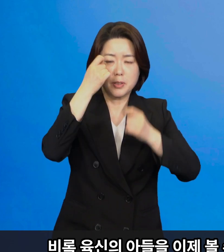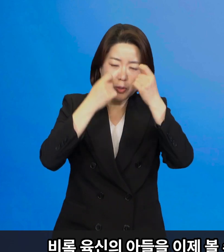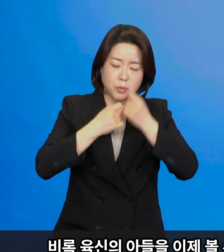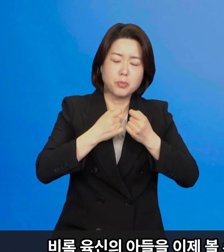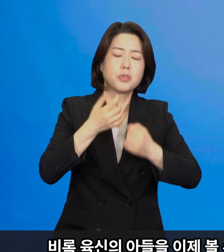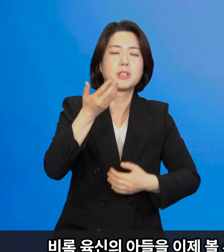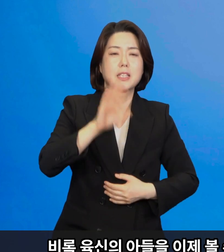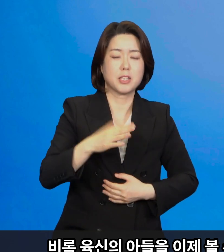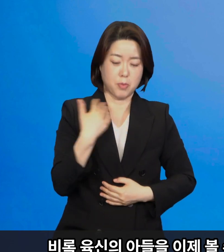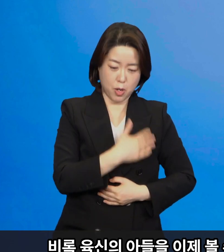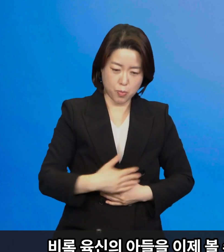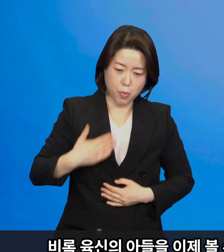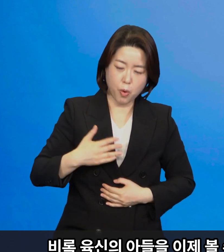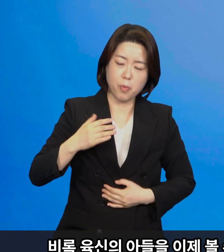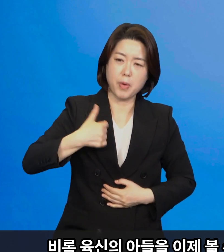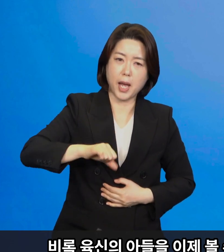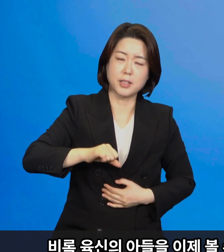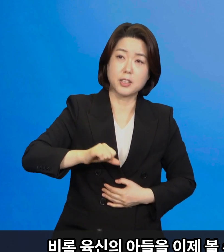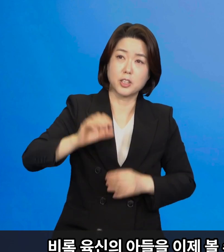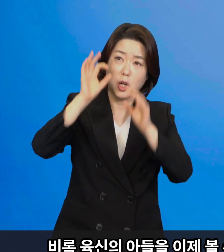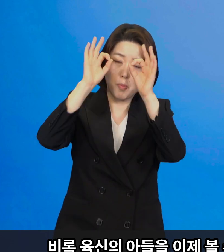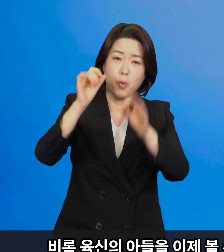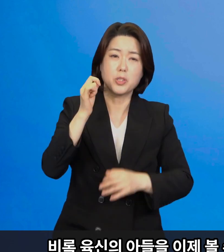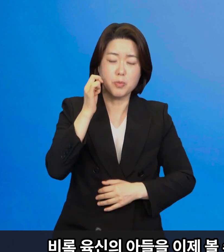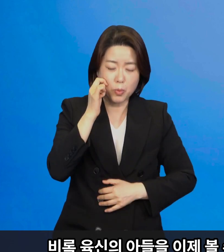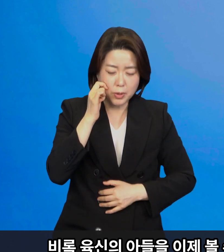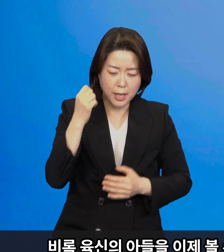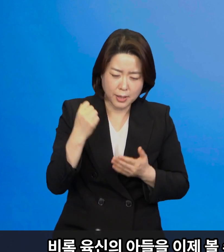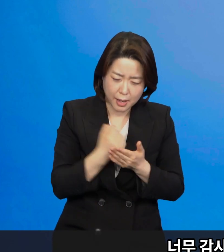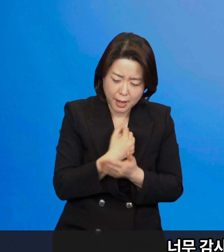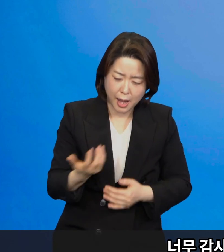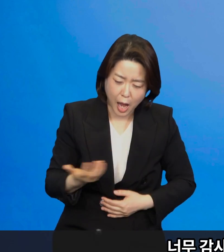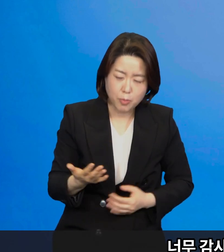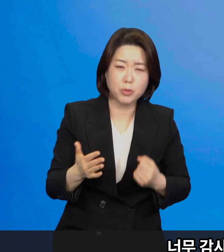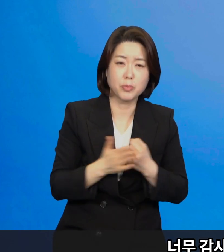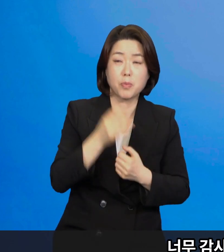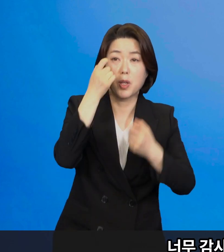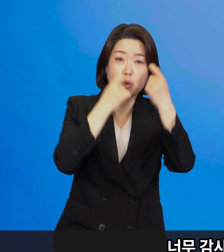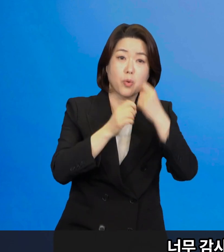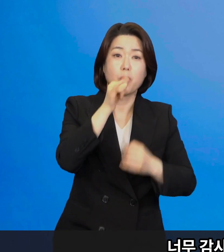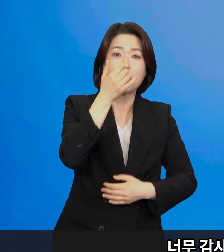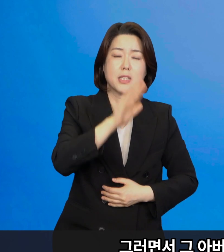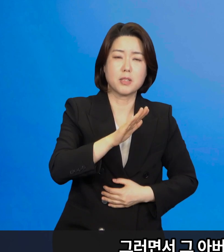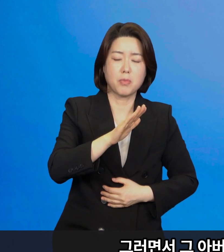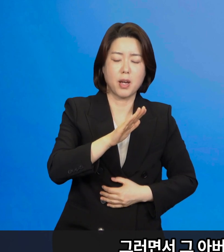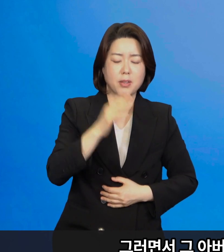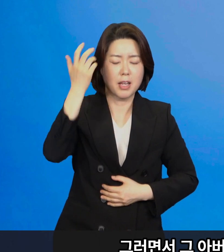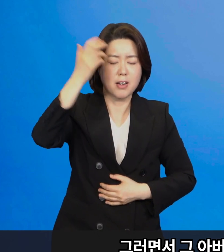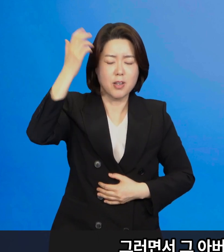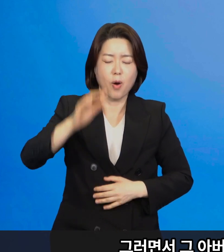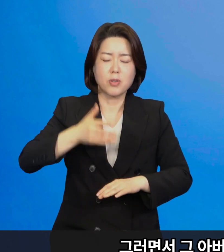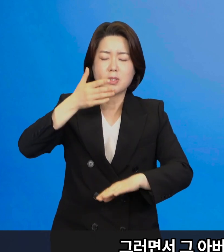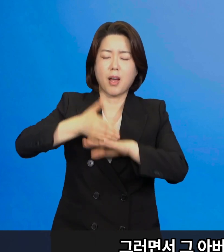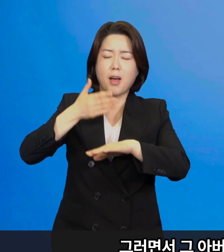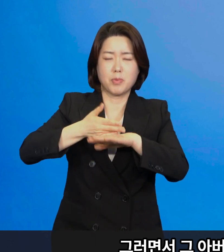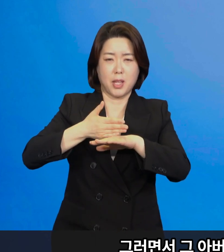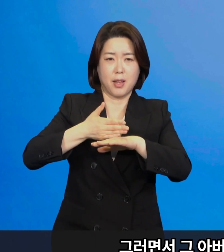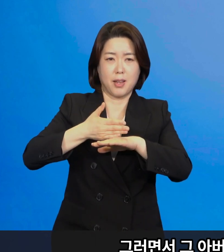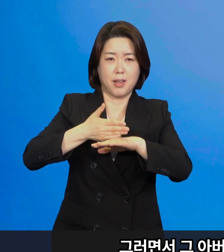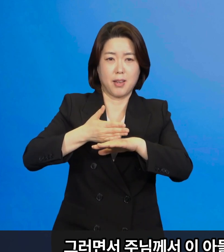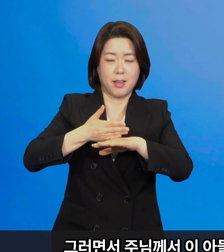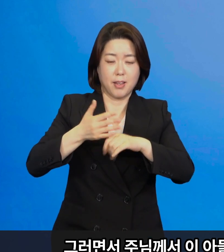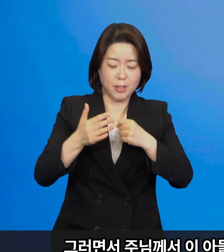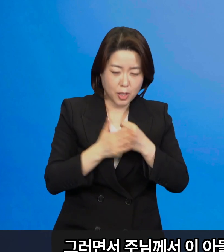비록 육신의 아들을 이제 볼 수 없는 아픔에 눈물을 흘리지만 너무 감사한 것입니다. 그러면서 그 아버지도 그걸 쓴